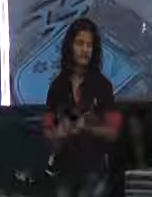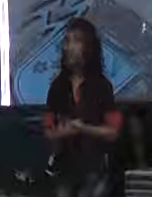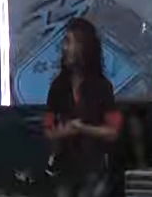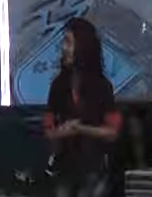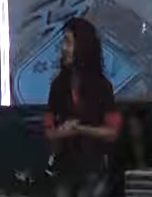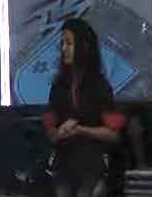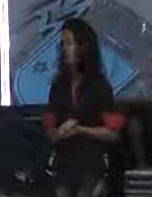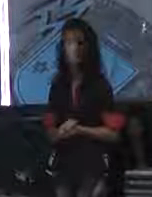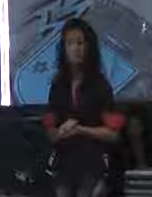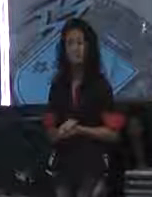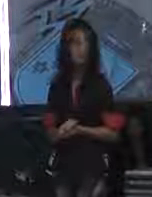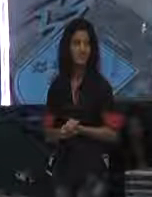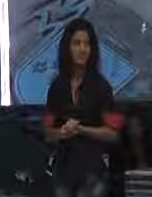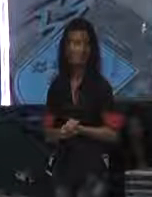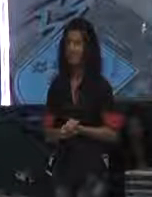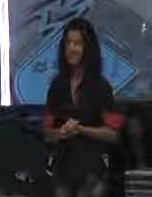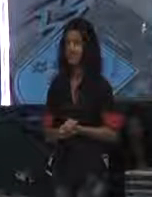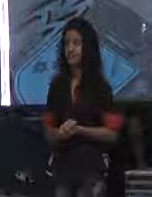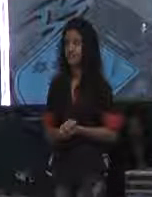né?